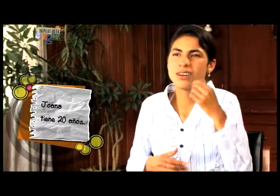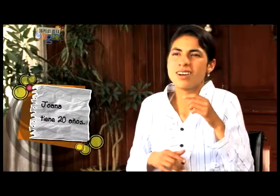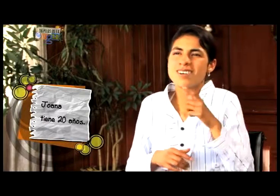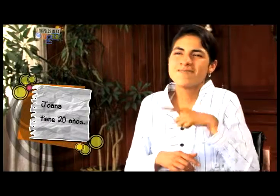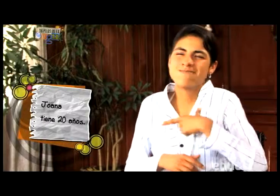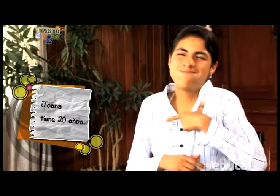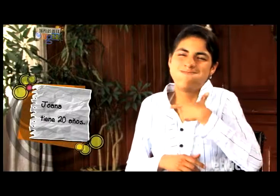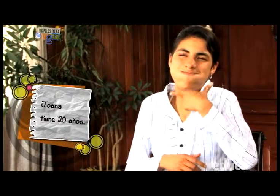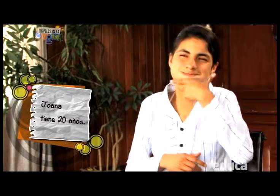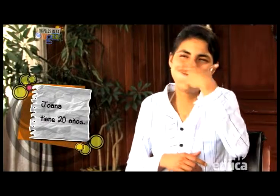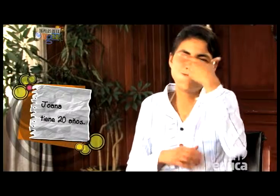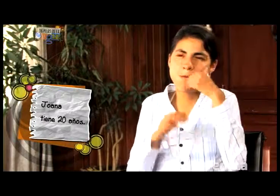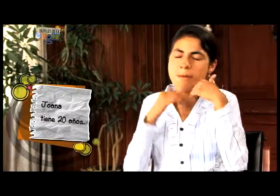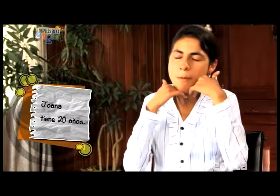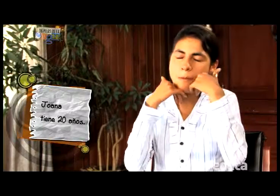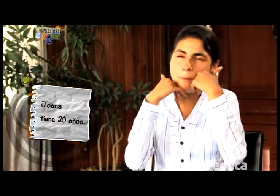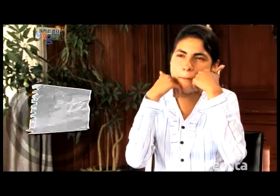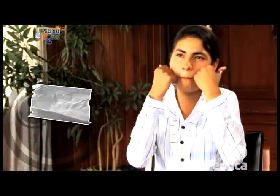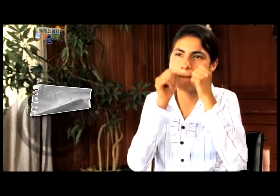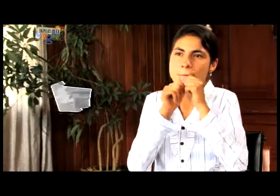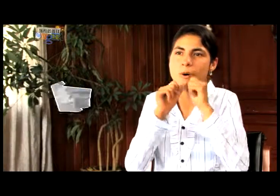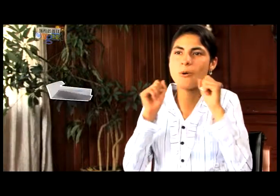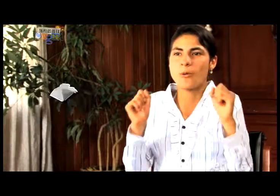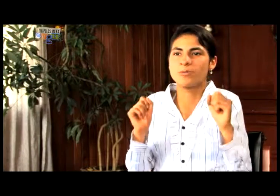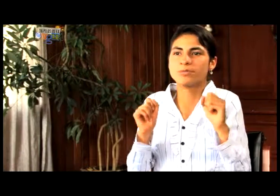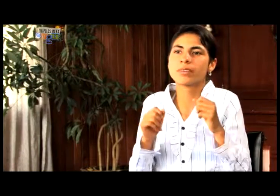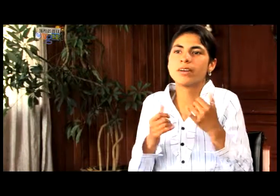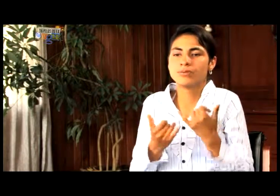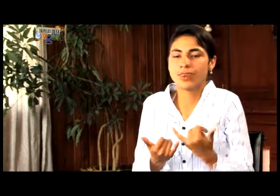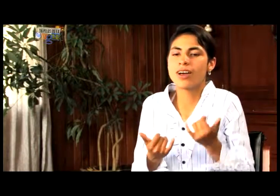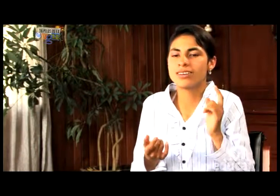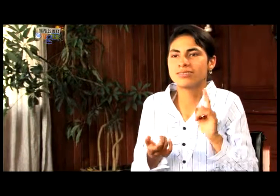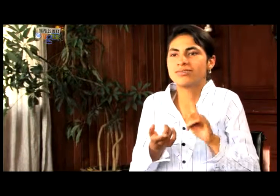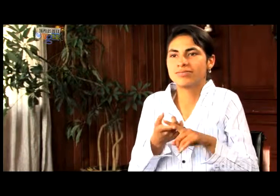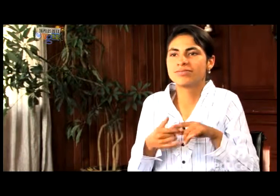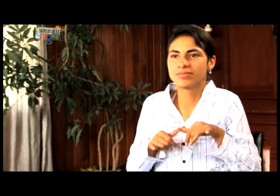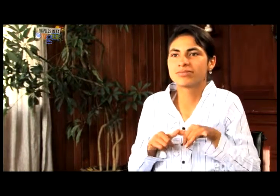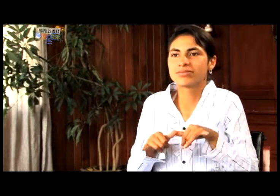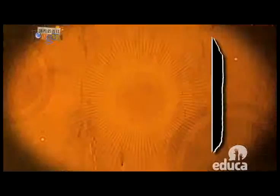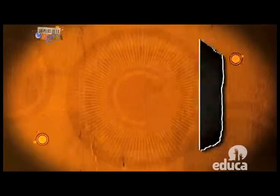Me dio fiebre muy alta y por eso quedé sorda de ahí en adelante.